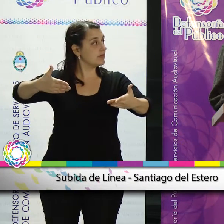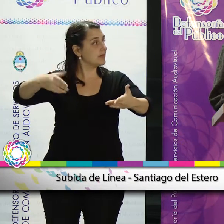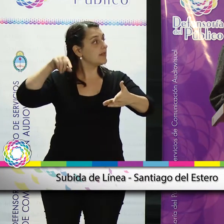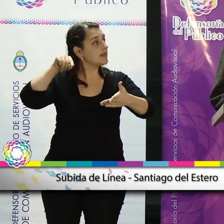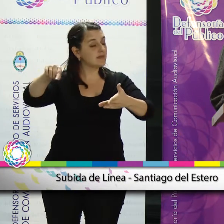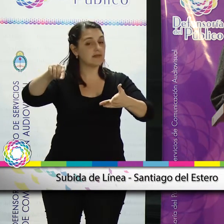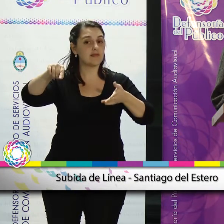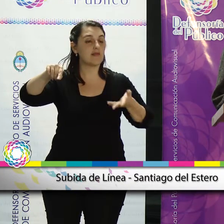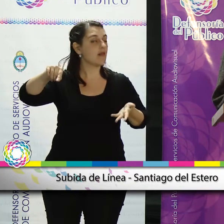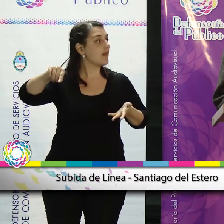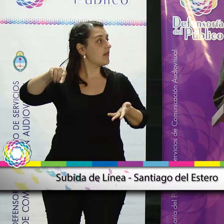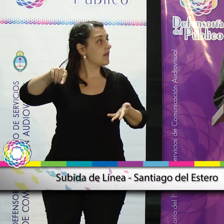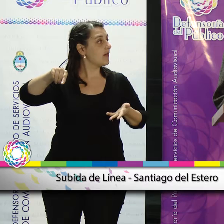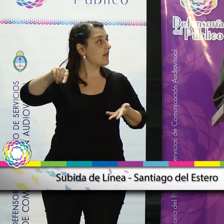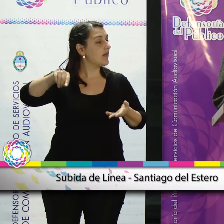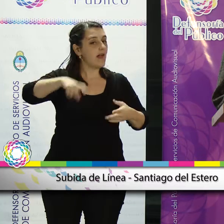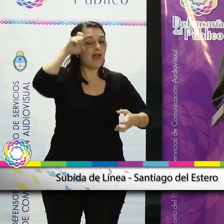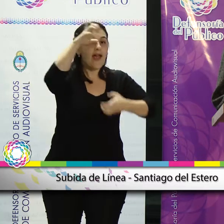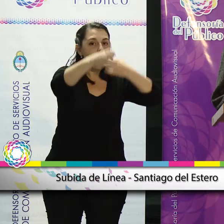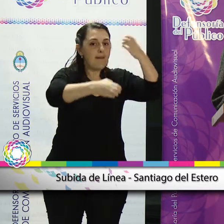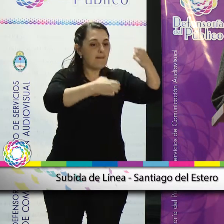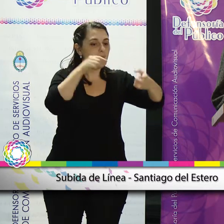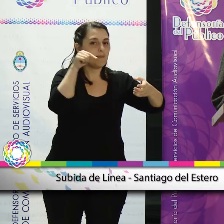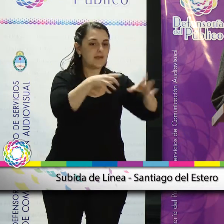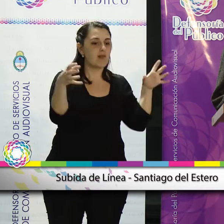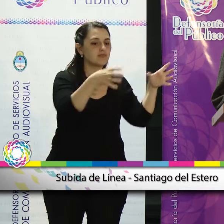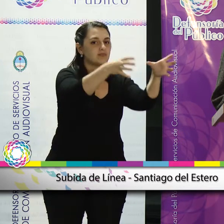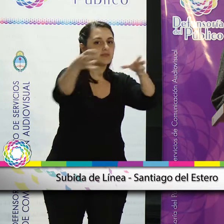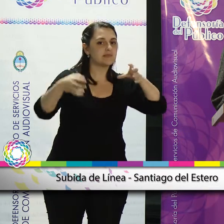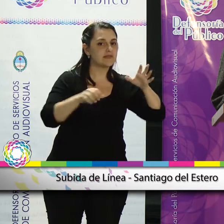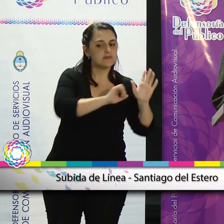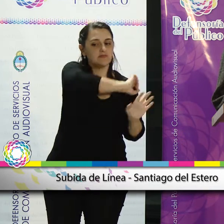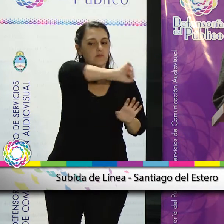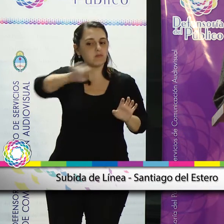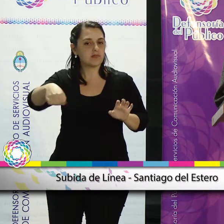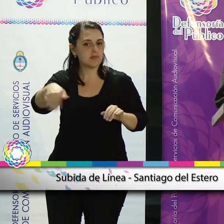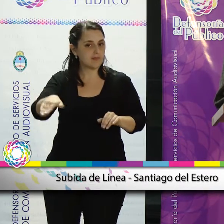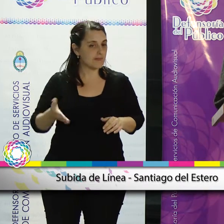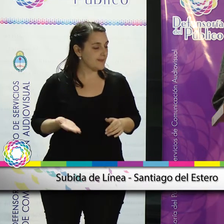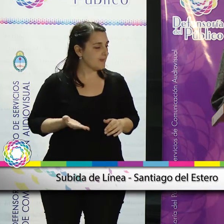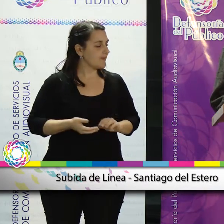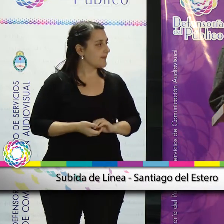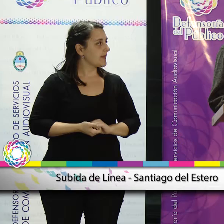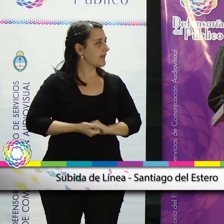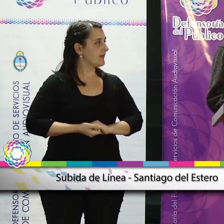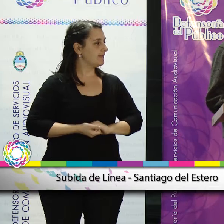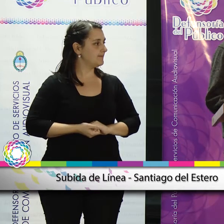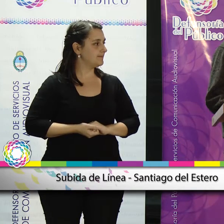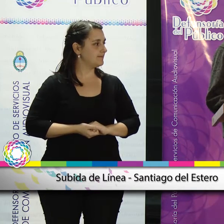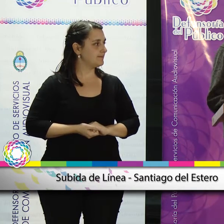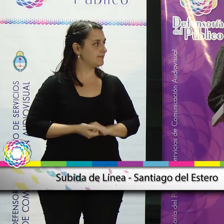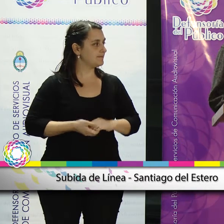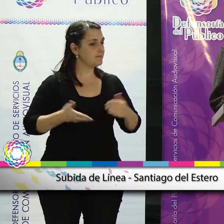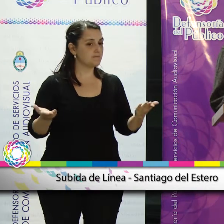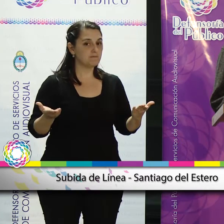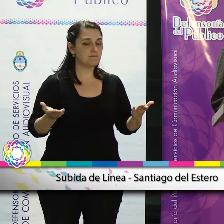captada por las empresas que son dueñas de lo del monopolio mediático de nuestra provincia sin ir